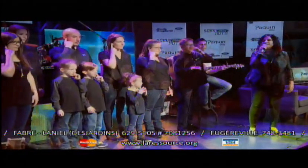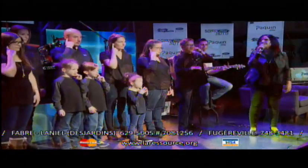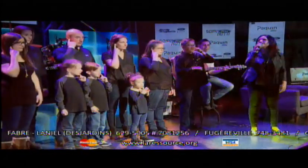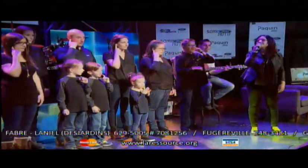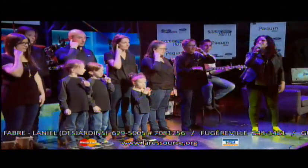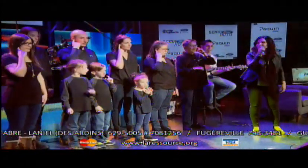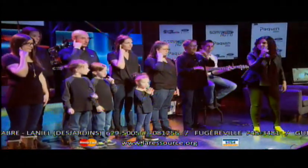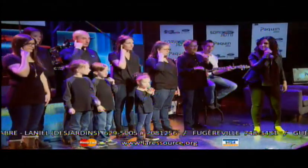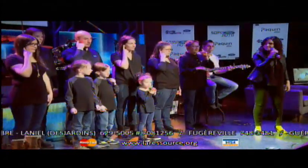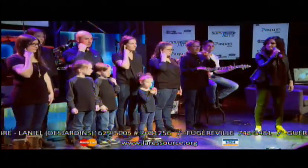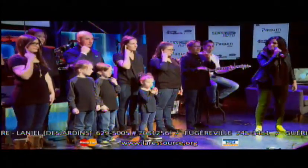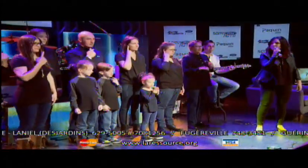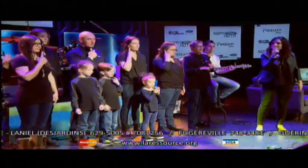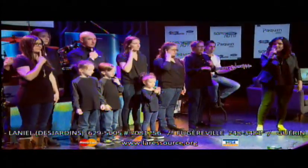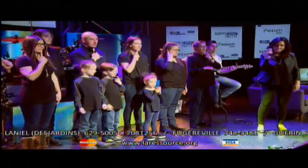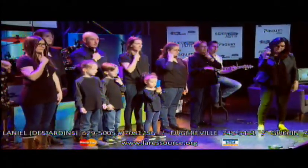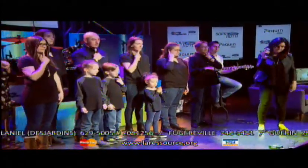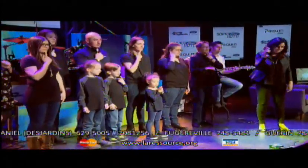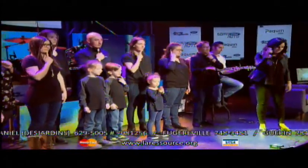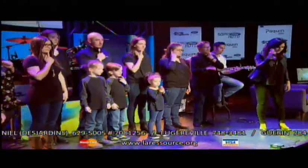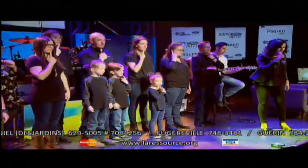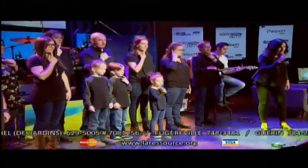entendait.